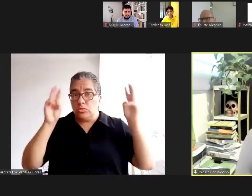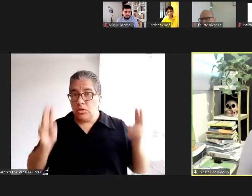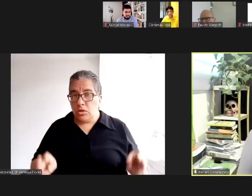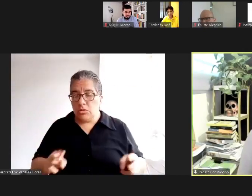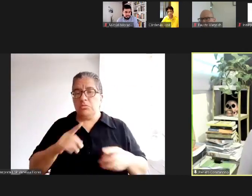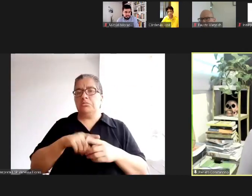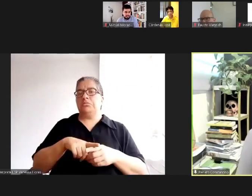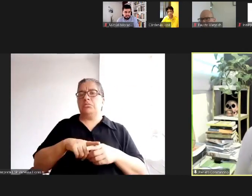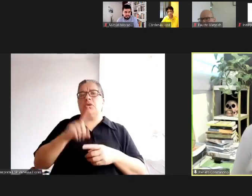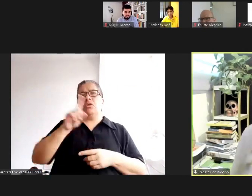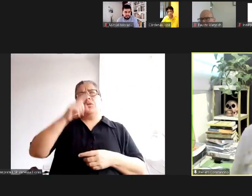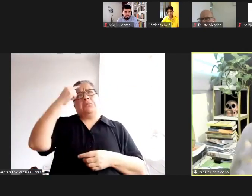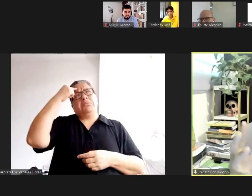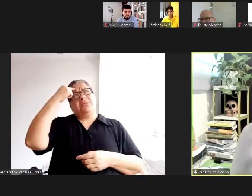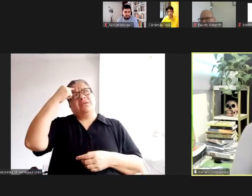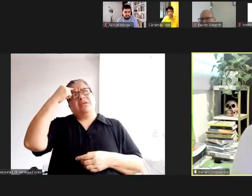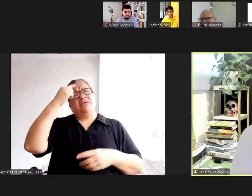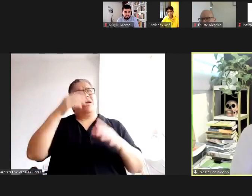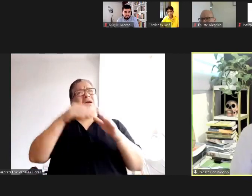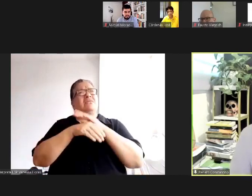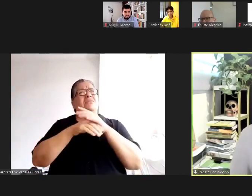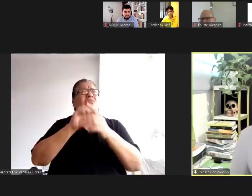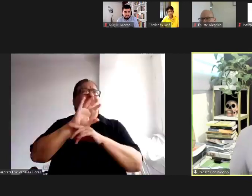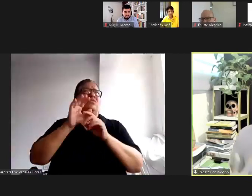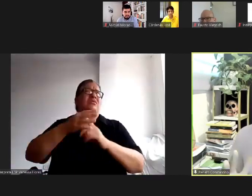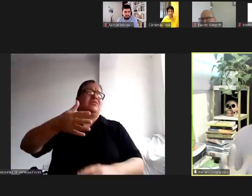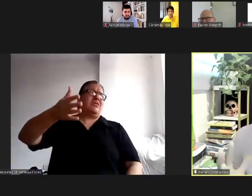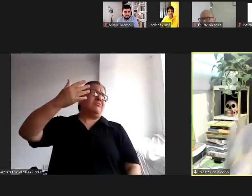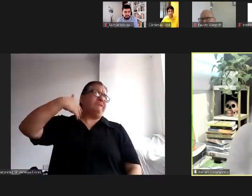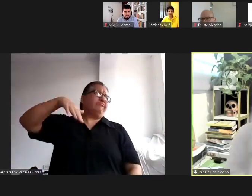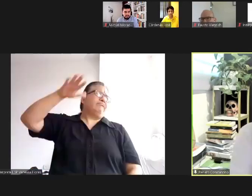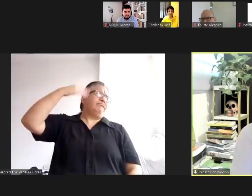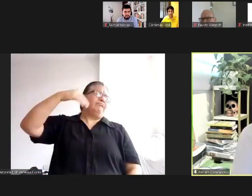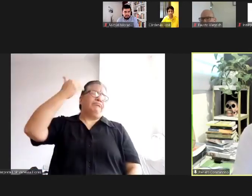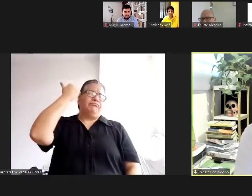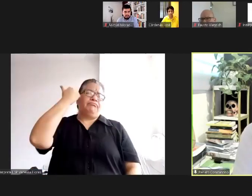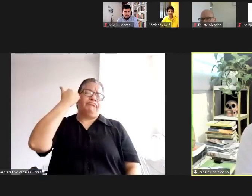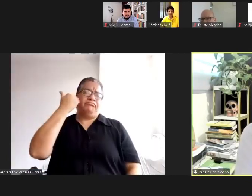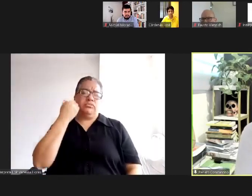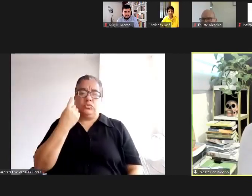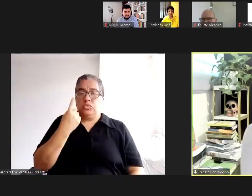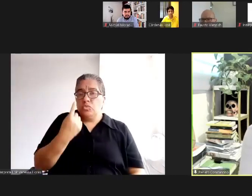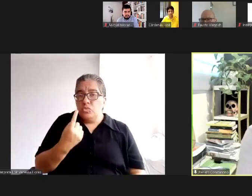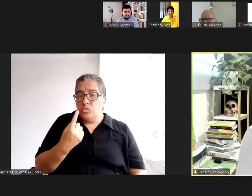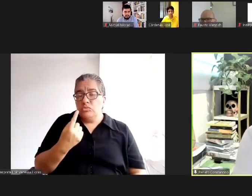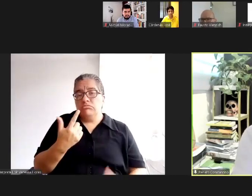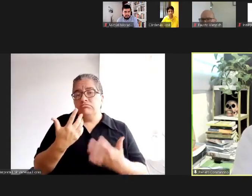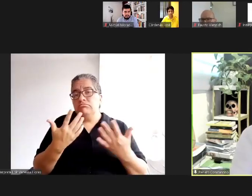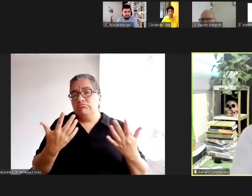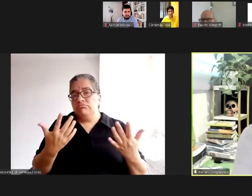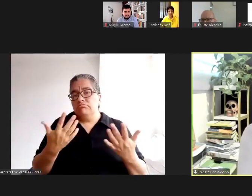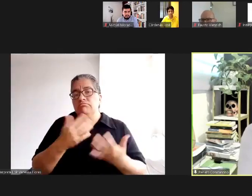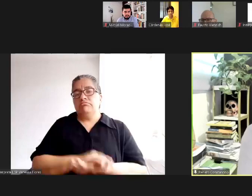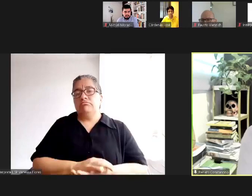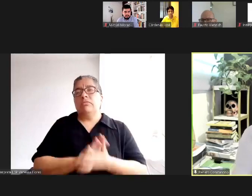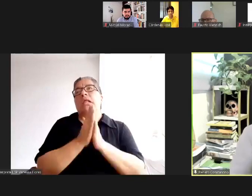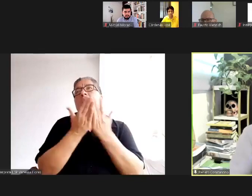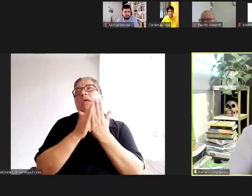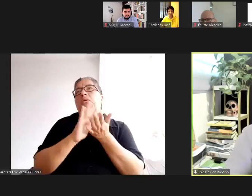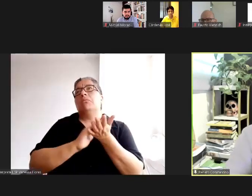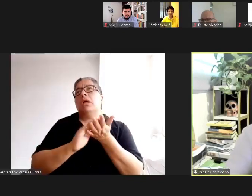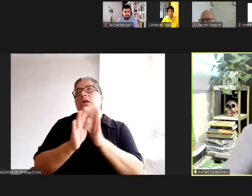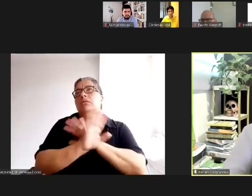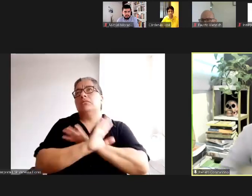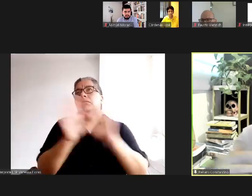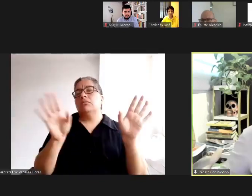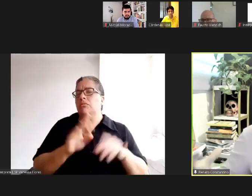en el acceso a la cultura como se hacía antes, ¿no? En un único espacio, como si fuera libros braille, sino que en realidad sea la